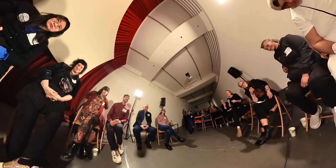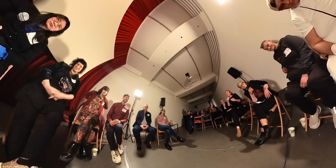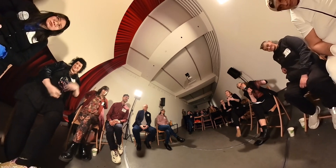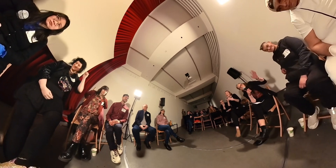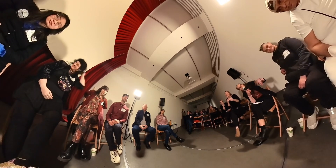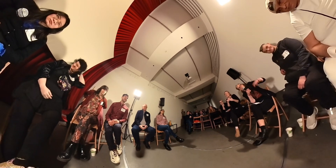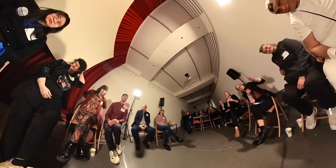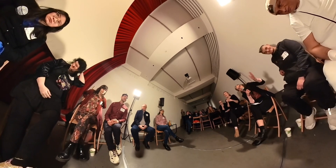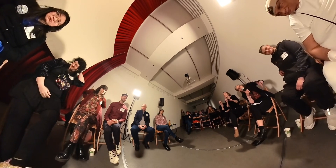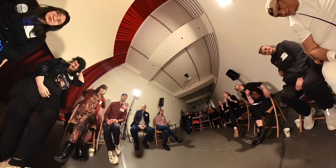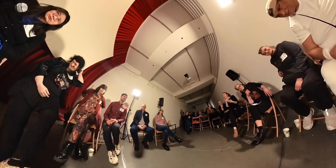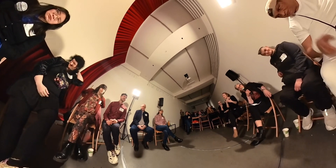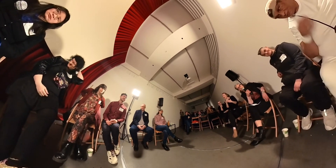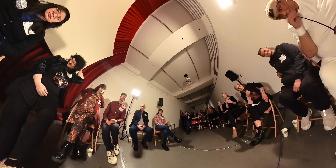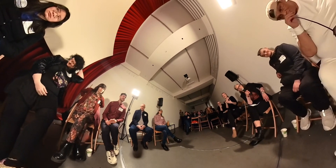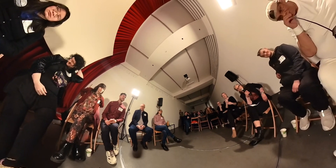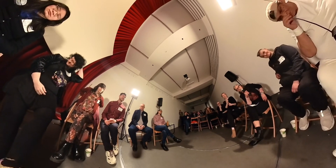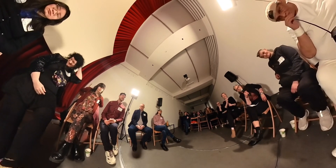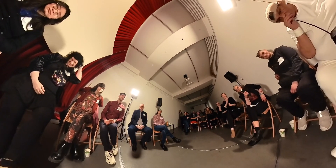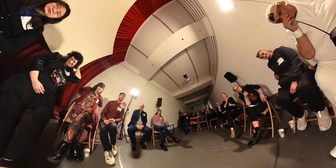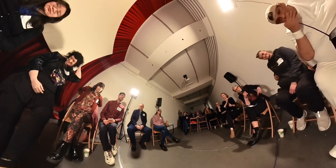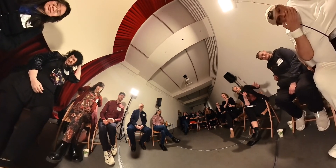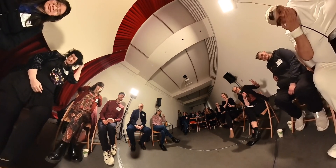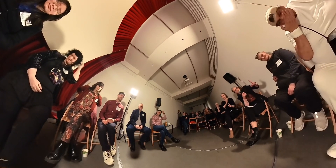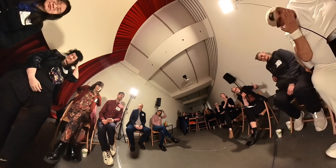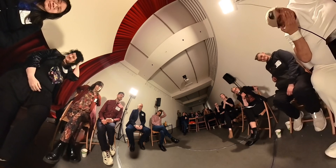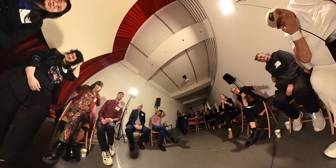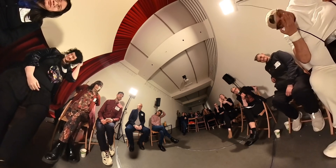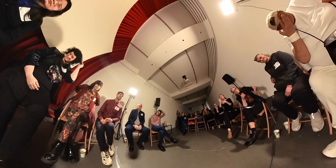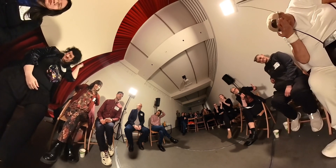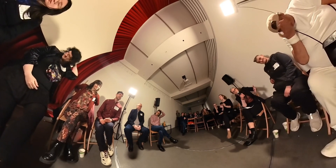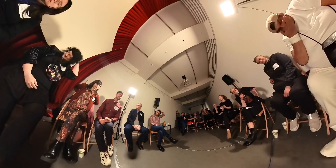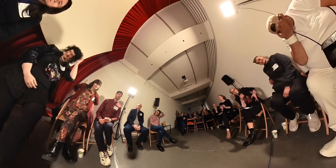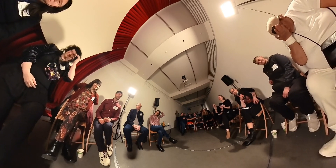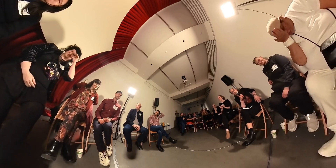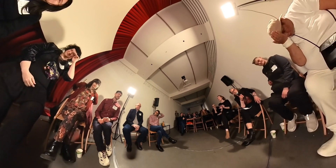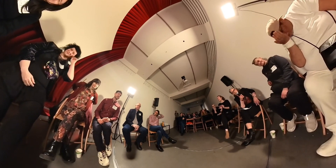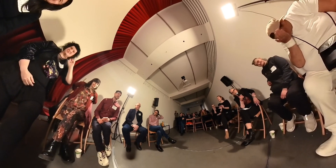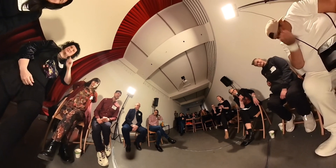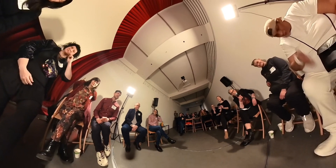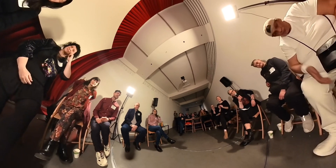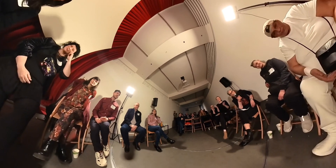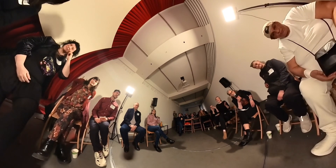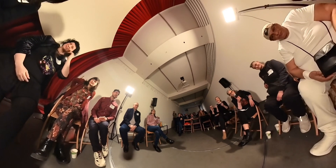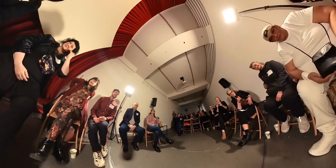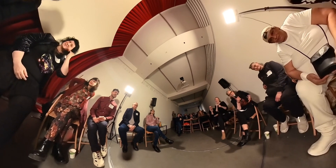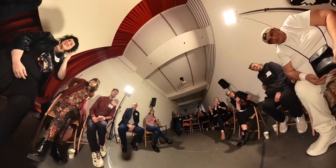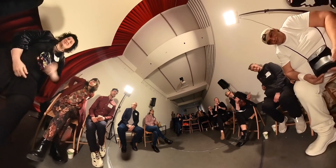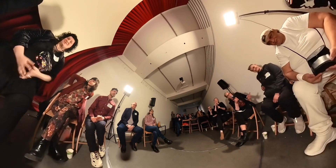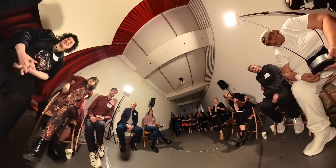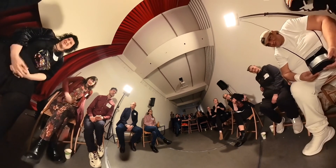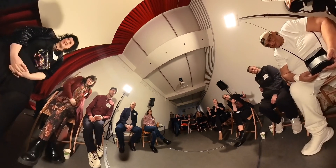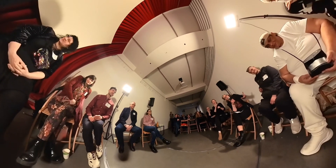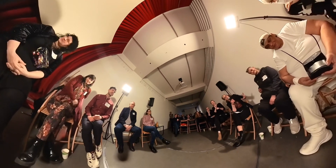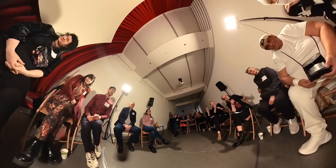Takže právě to téma té identitární politiky je tak jako složitý a velký a trošku nudný, takže bych ho opustila a spíš